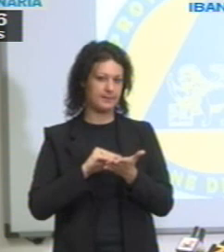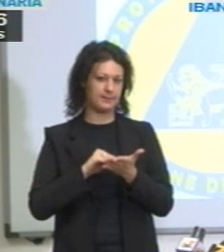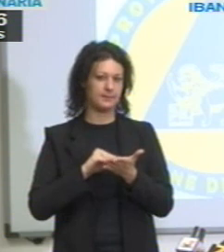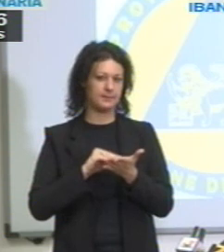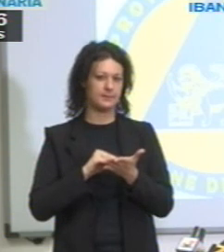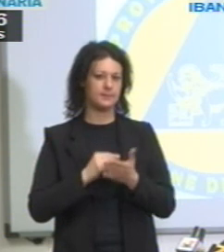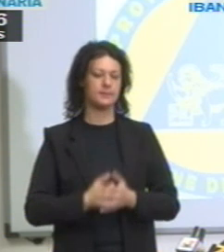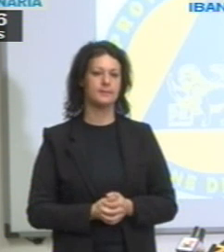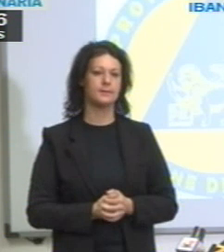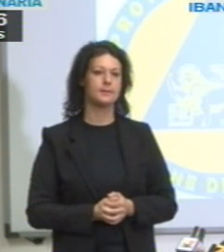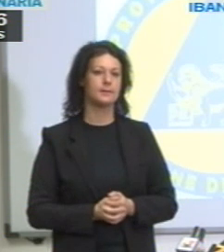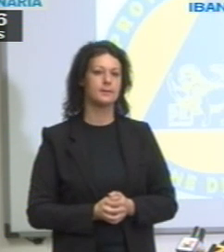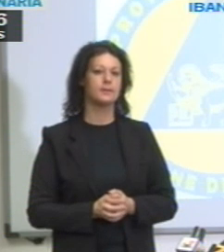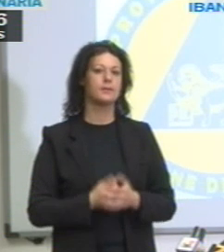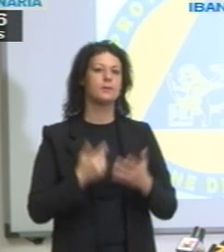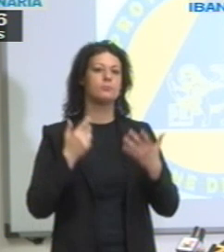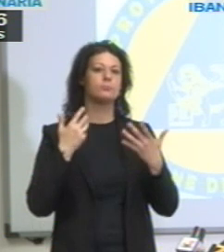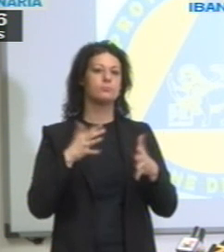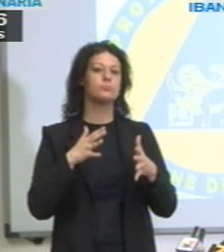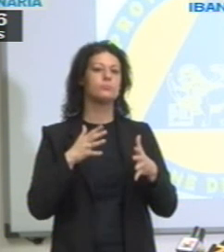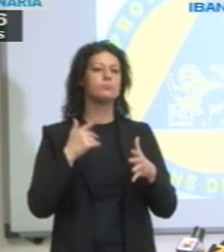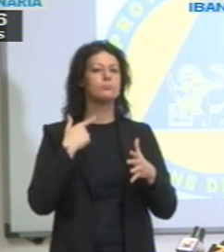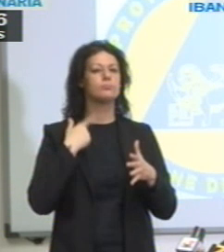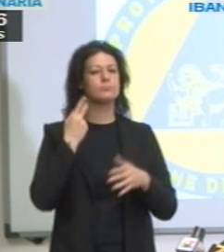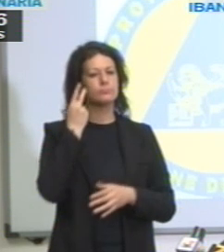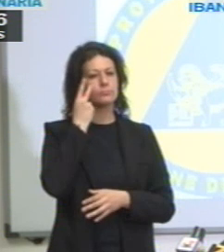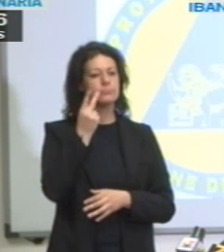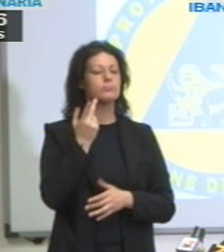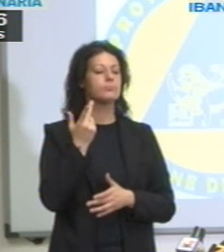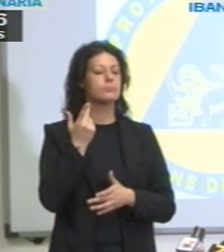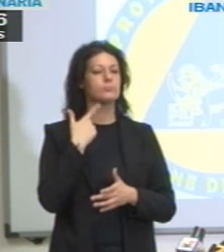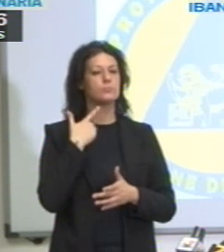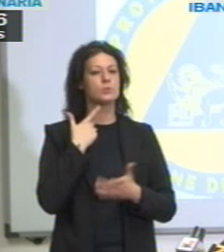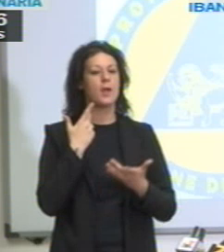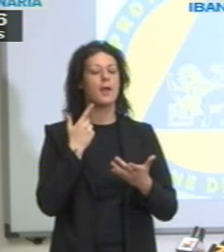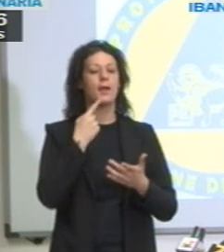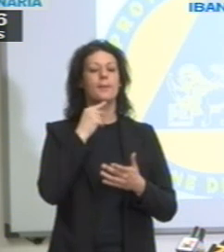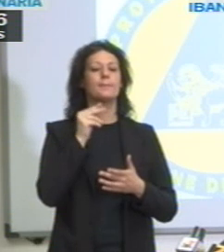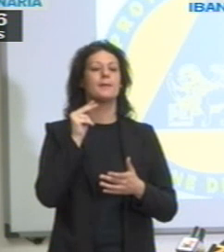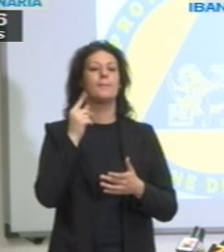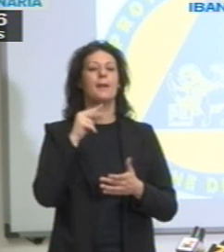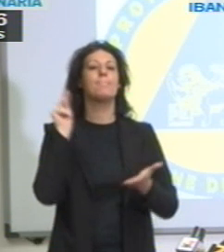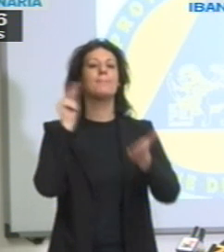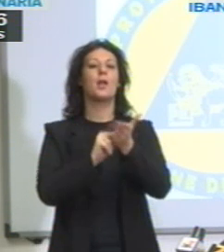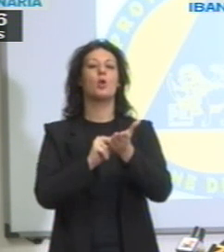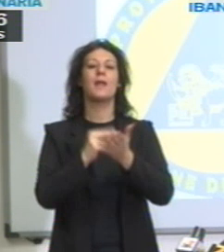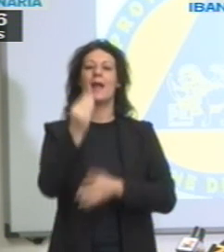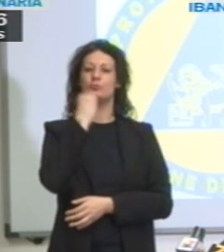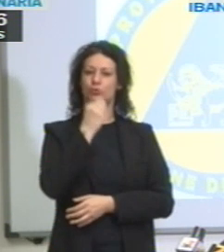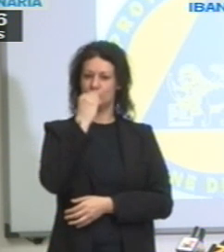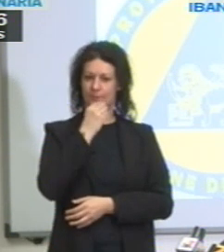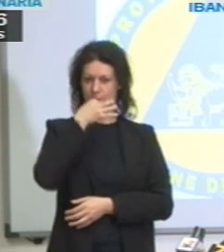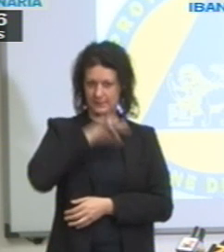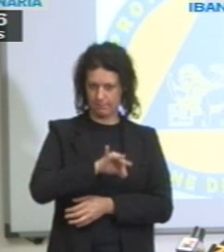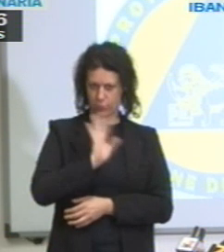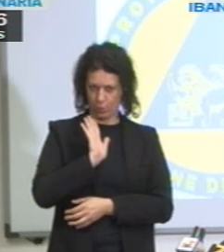già accennato con il dottor Parmigiani, visto il cavillo di quando si può prenoto il cibo, c'è una categoria che ha